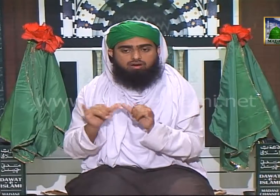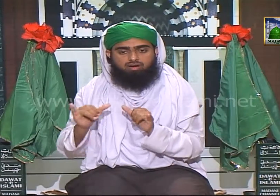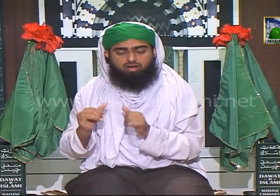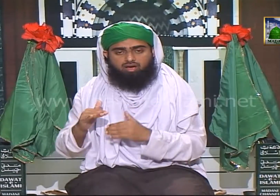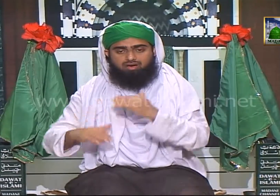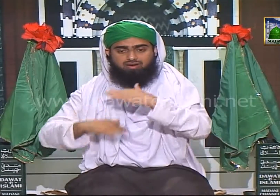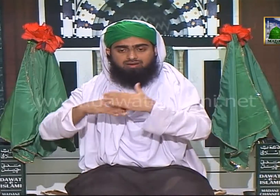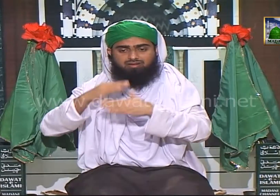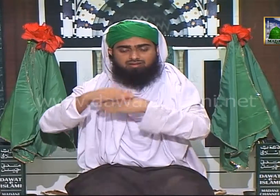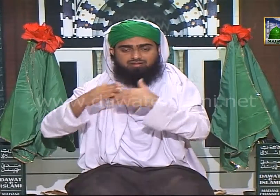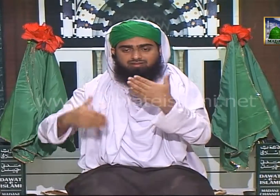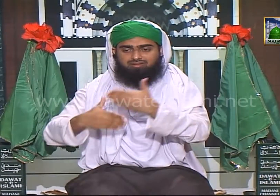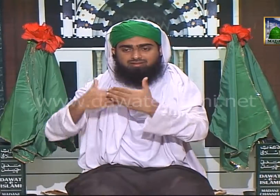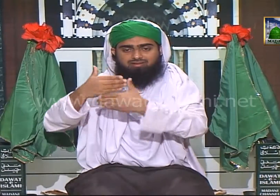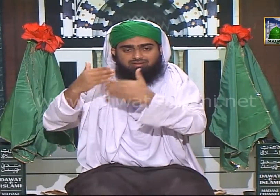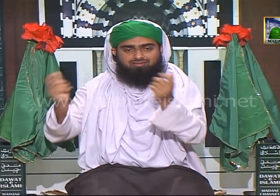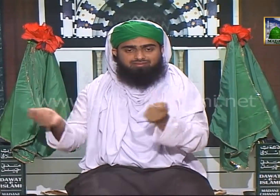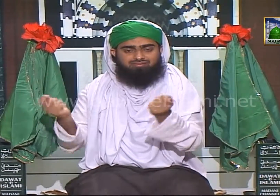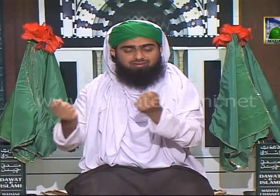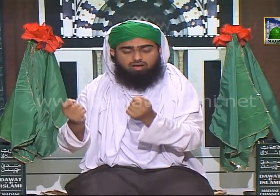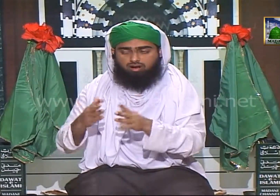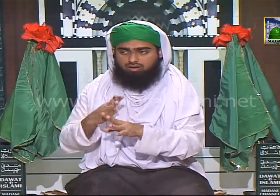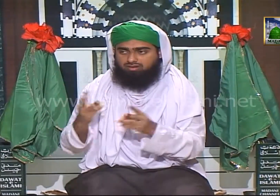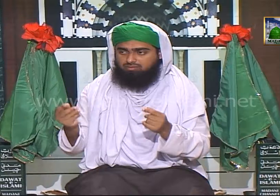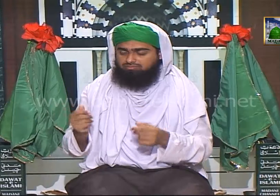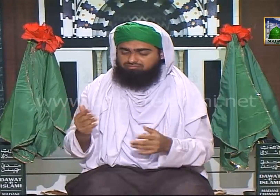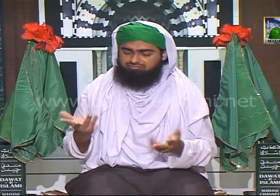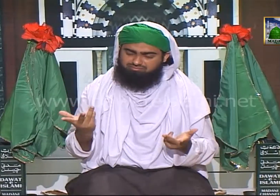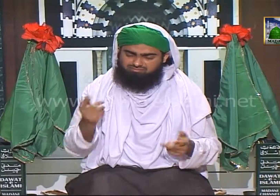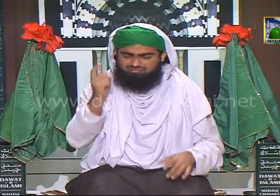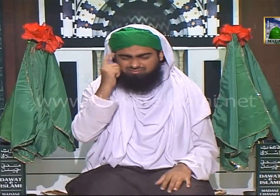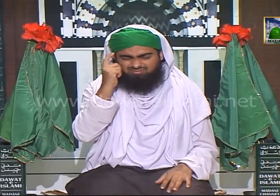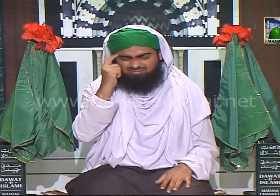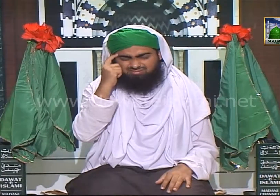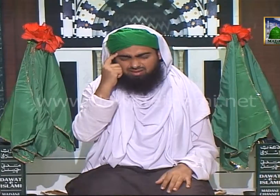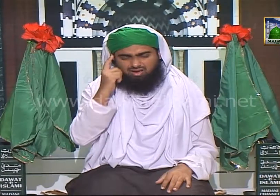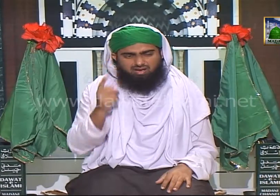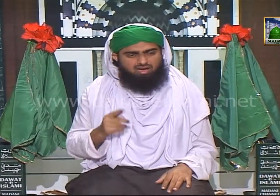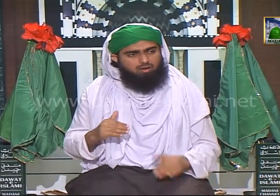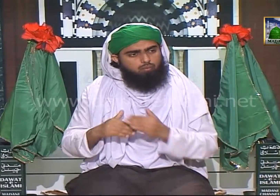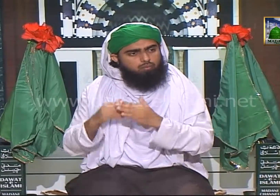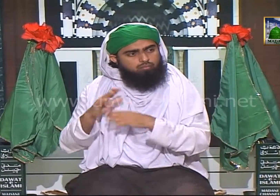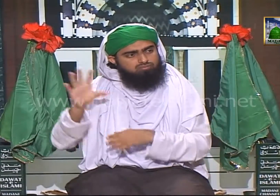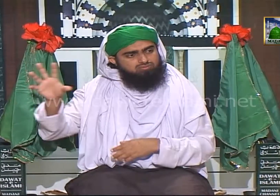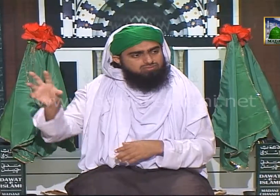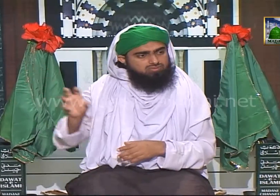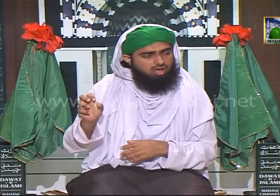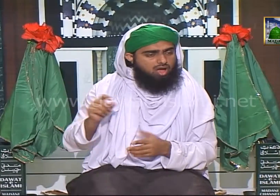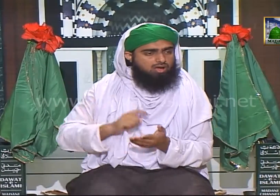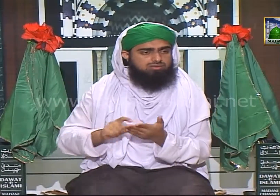کچھ کھرچ کر اور ڈال دی جائے. پھر خیال آیا کہ پڑوسی کے دیوار کی مٹی لے لوں گا اس کی اجازت کے بغیر تو یہ